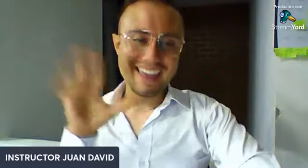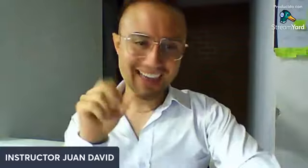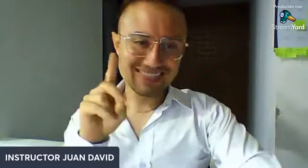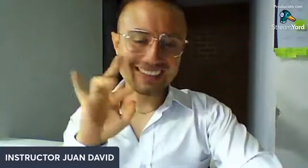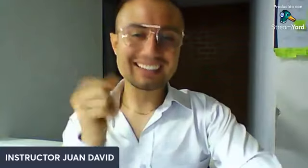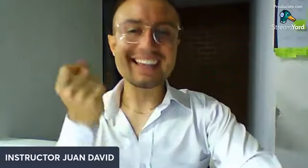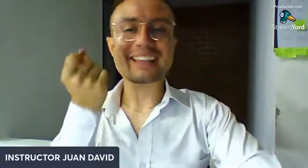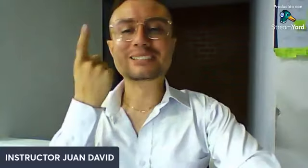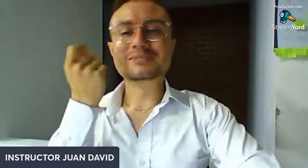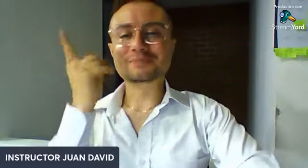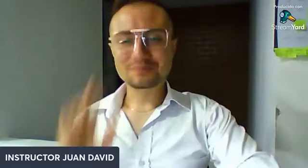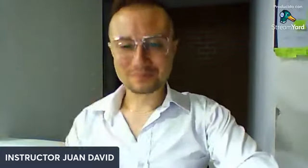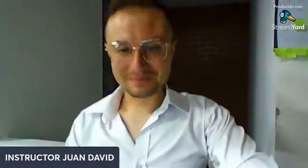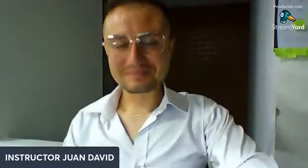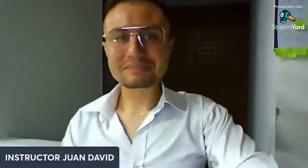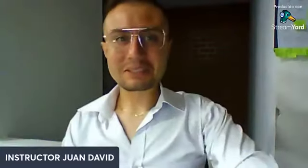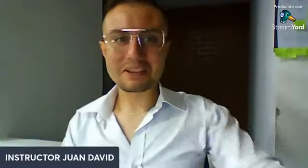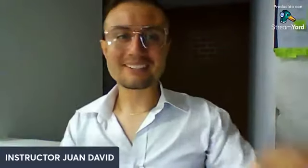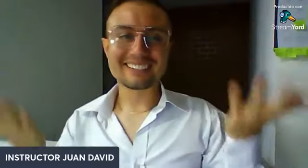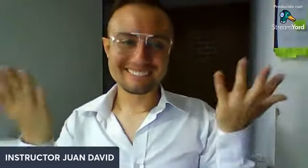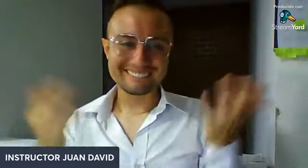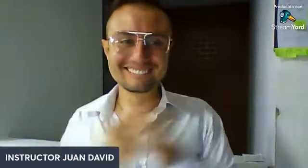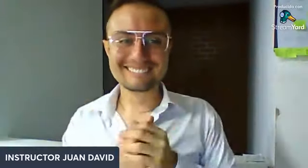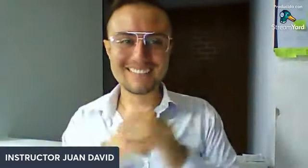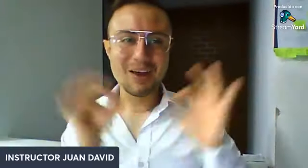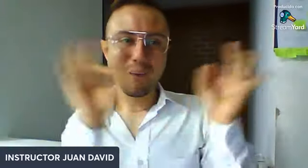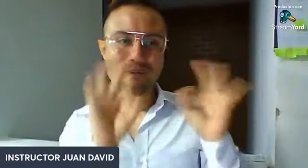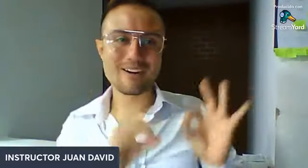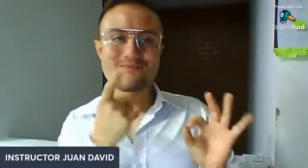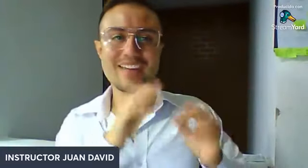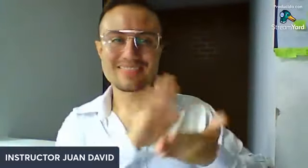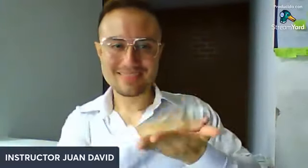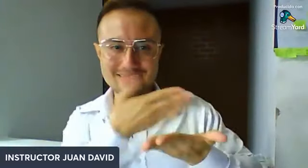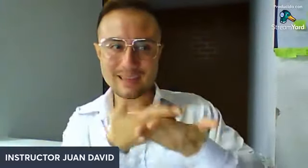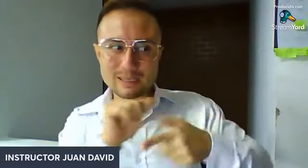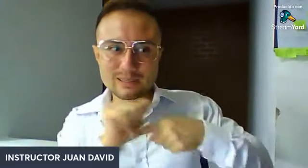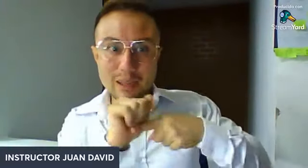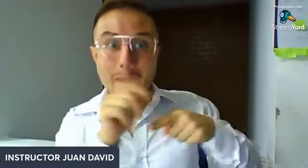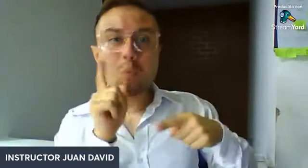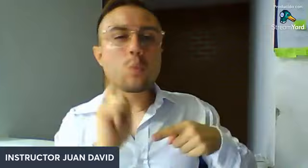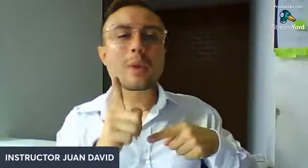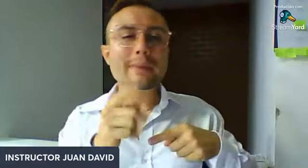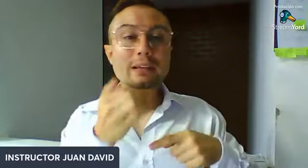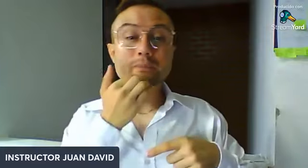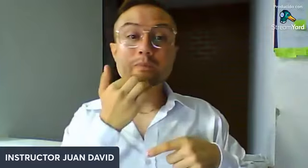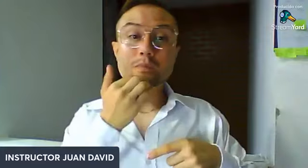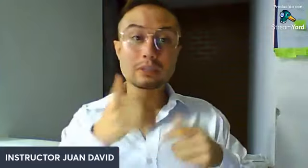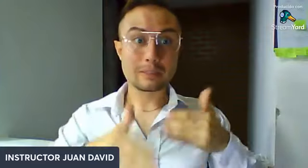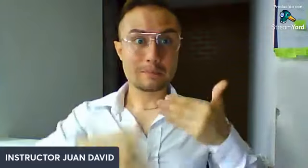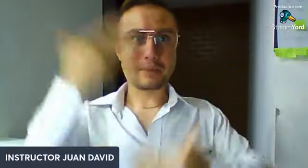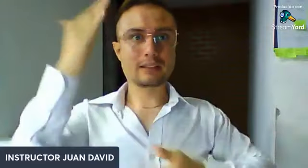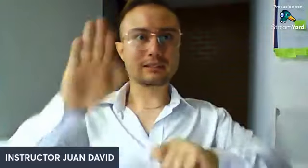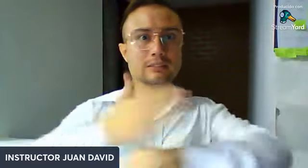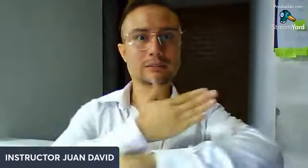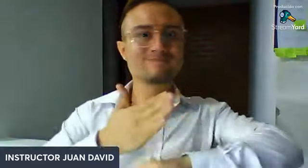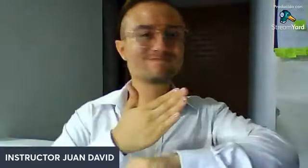Ah, vale, Adriana, listo, entiendo, entiendo, vale. Sí, entonces sí lo tendría que organizar para que también lo